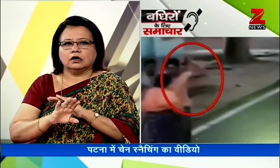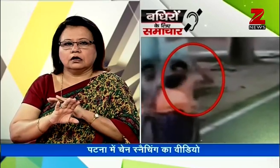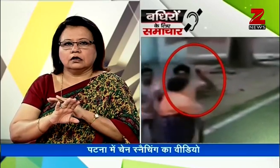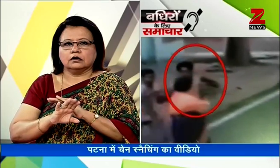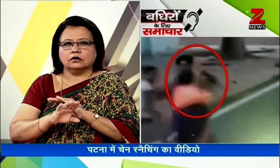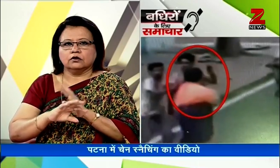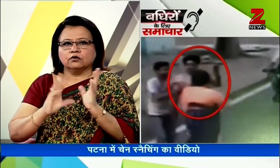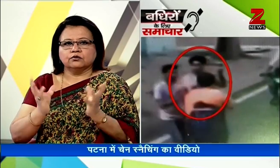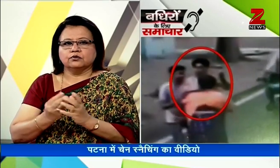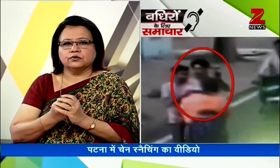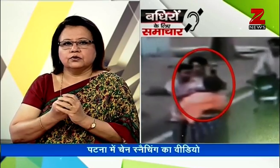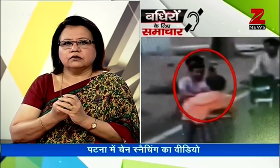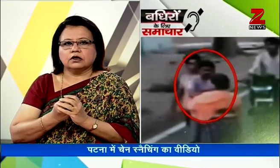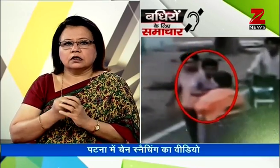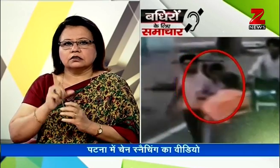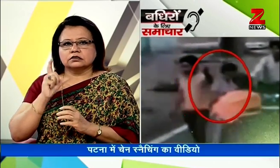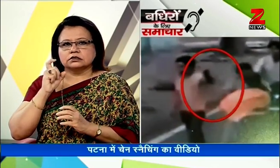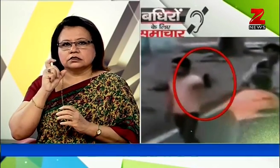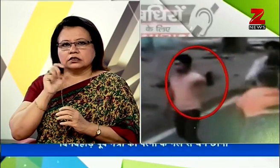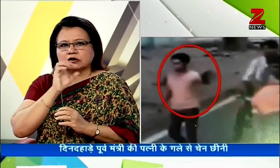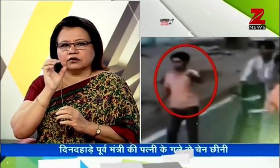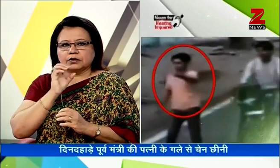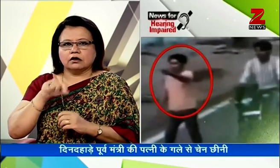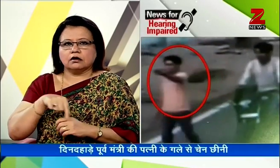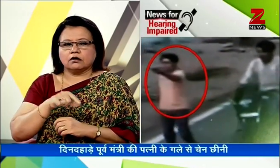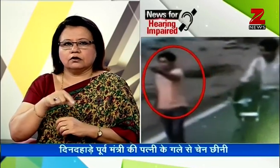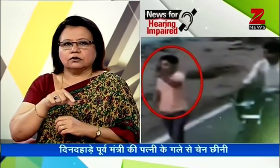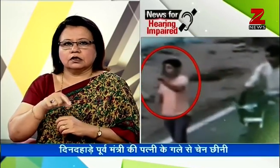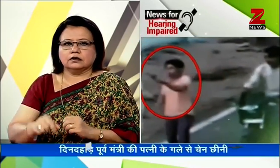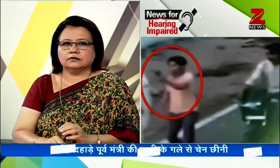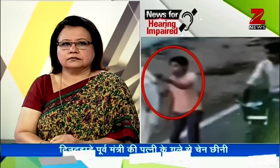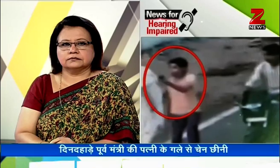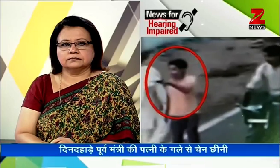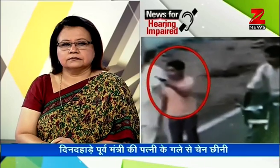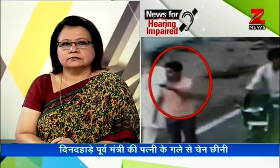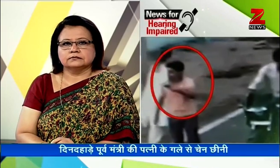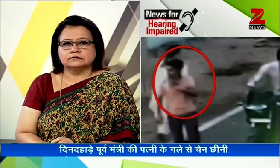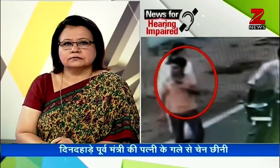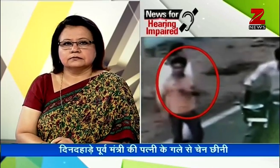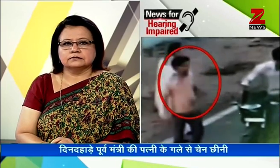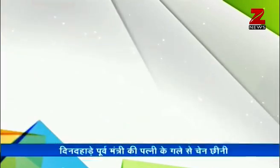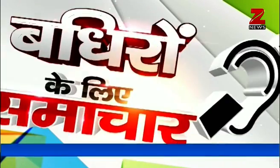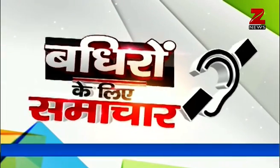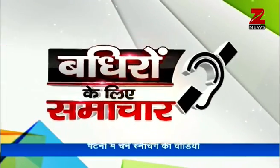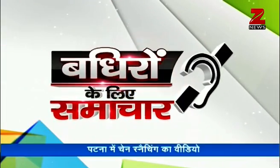होकर वहां से चले गए। ये पूरी वारदात सीसीटीवी में रिकॉर्ड हो गई।